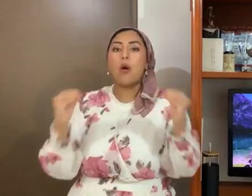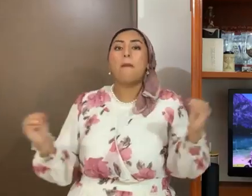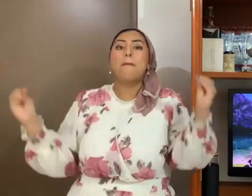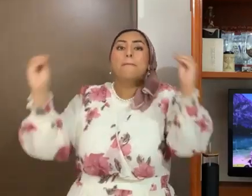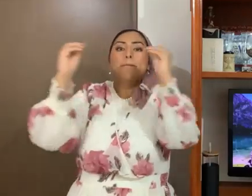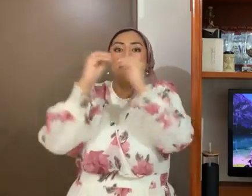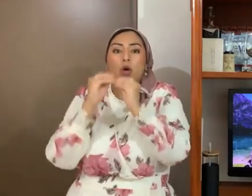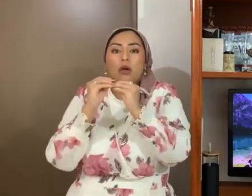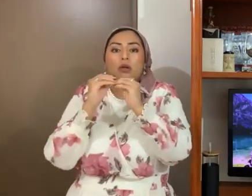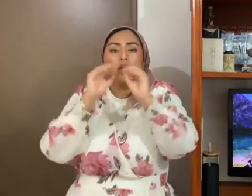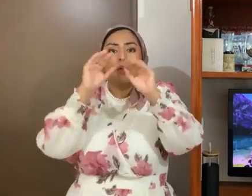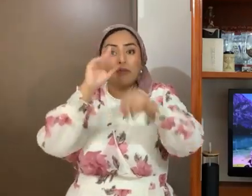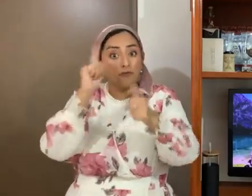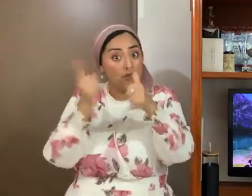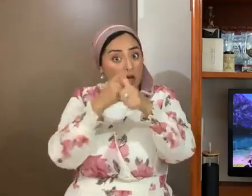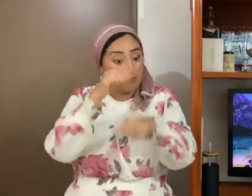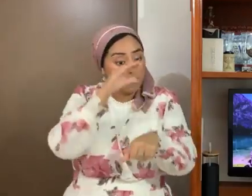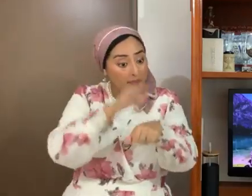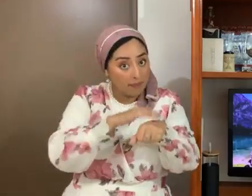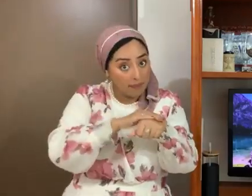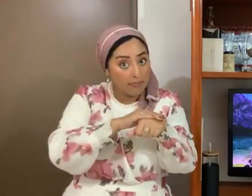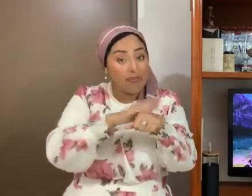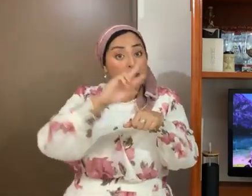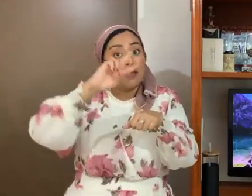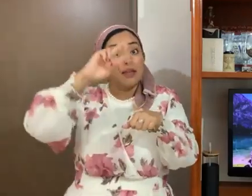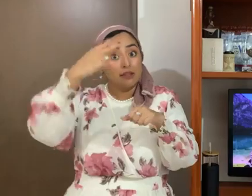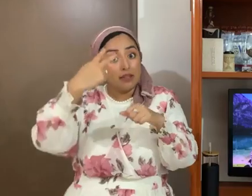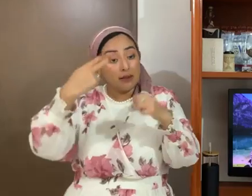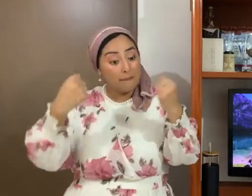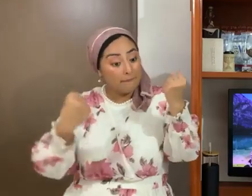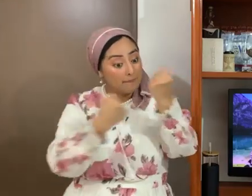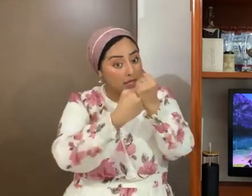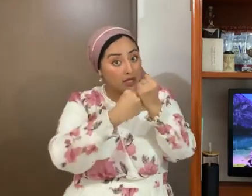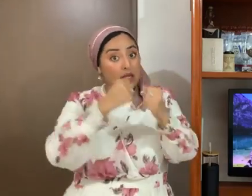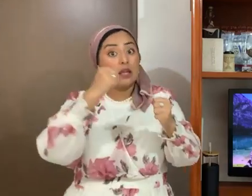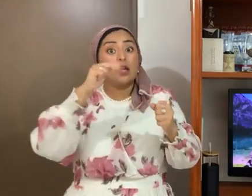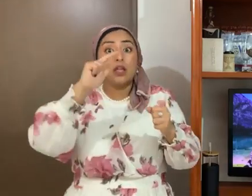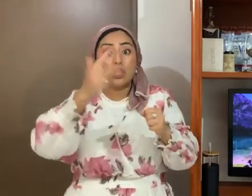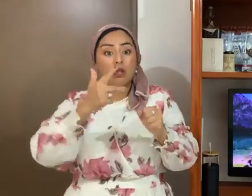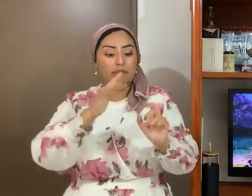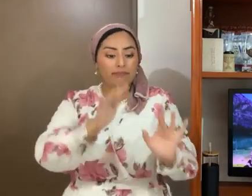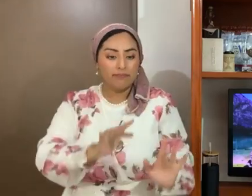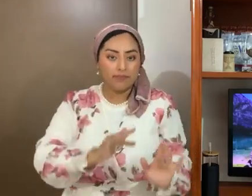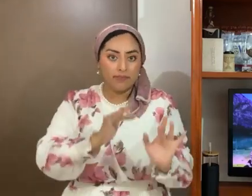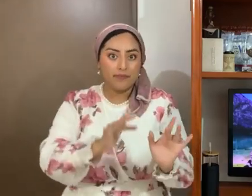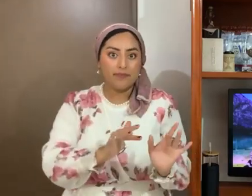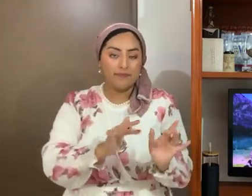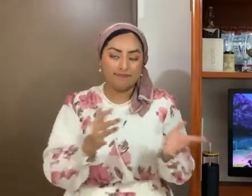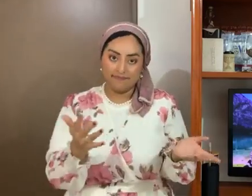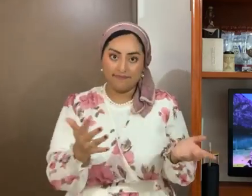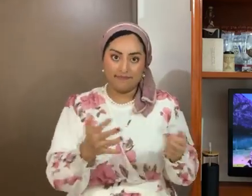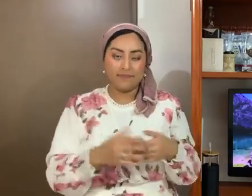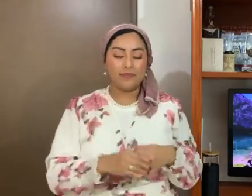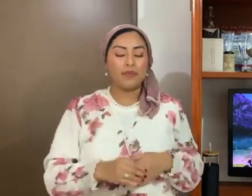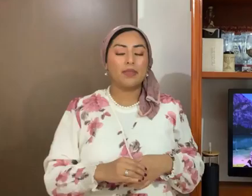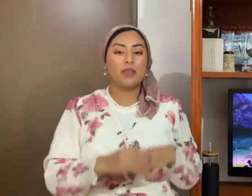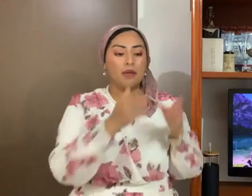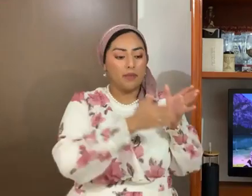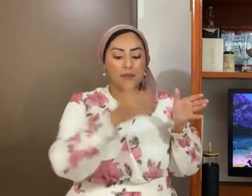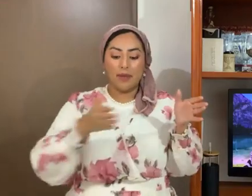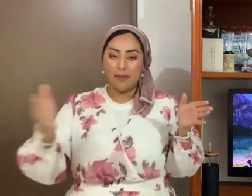exhortar, a edificar y a consolar. Amén. Si no se acepta pasar desiertos, entonces no se acepta escuchar la voz de